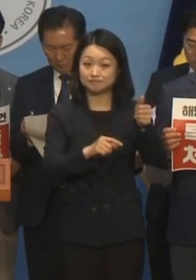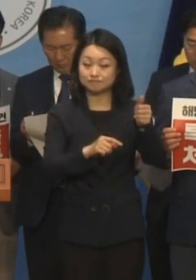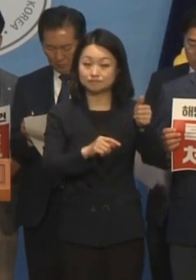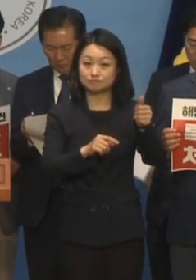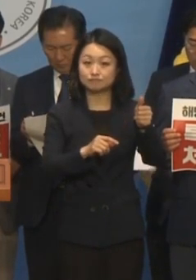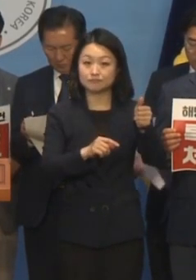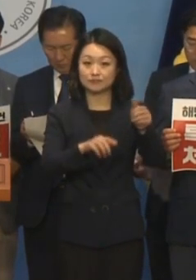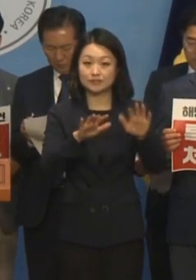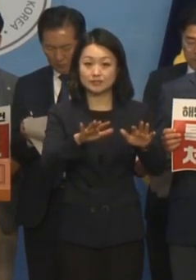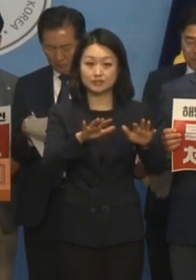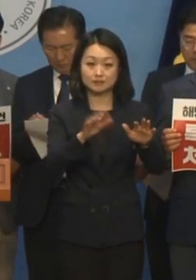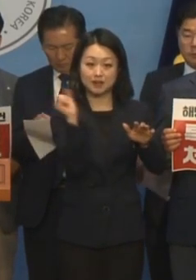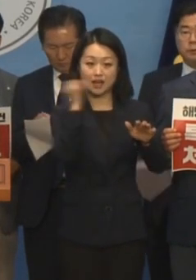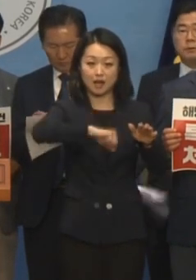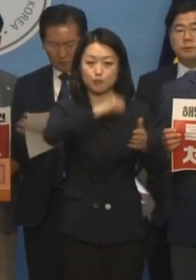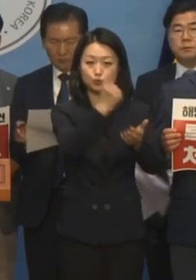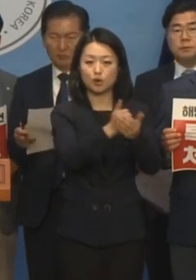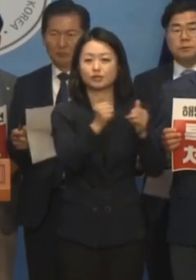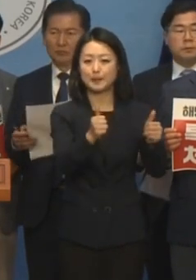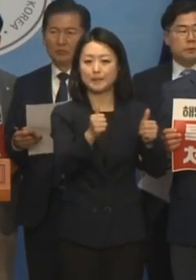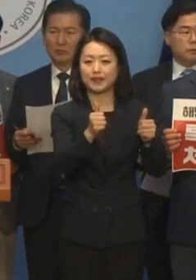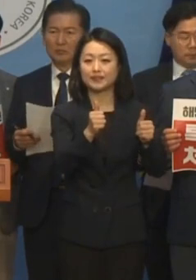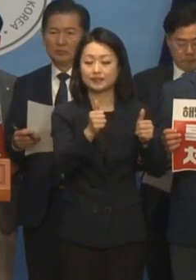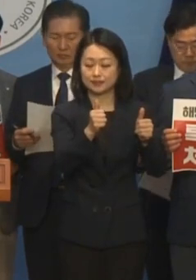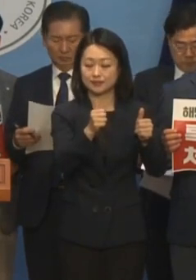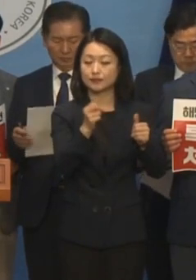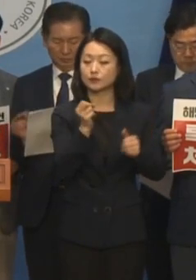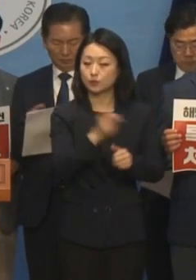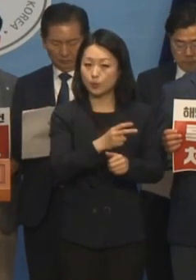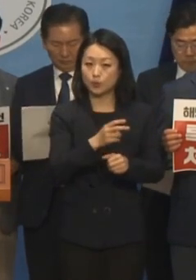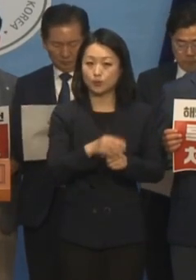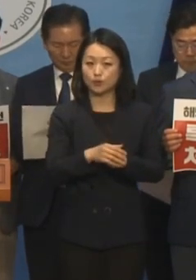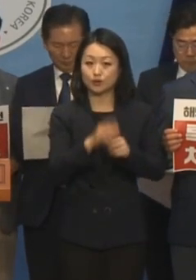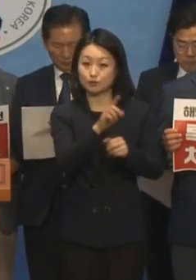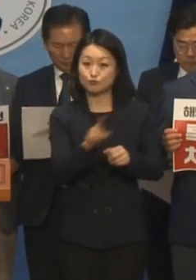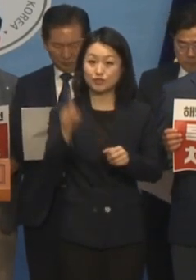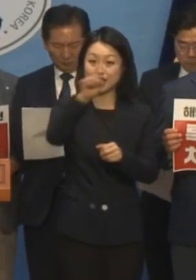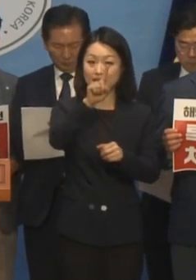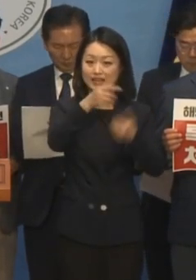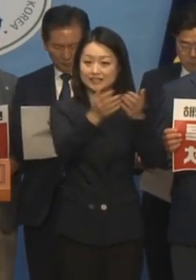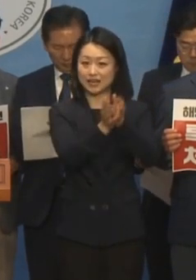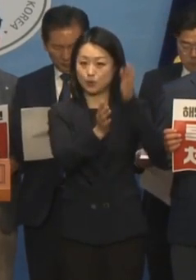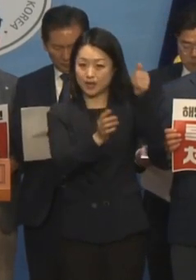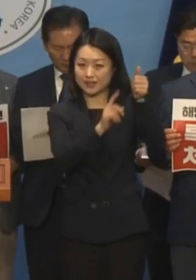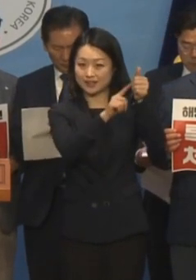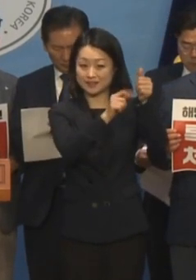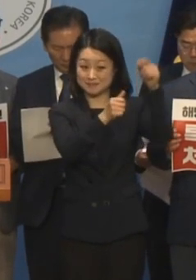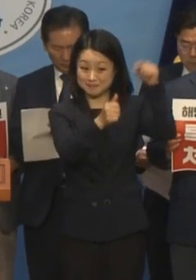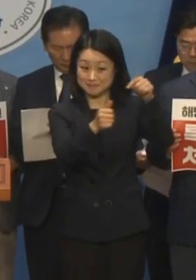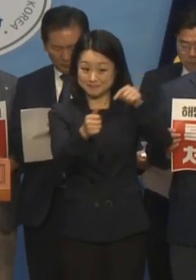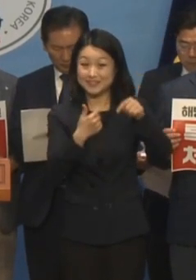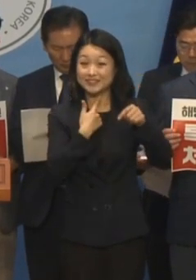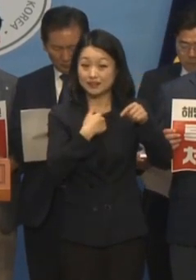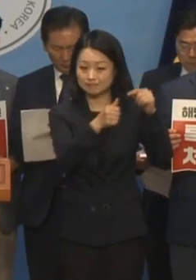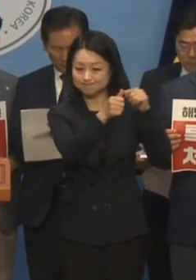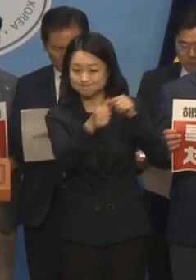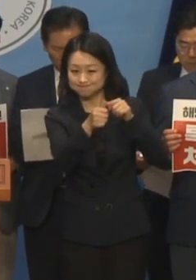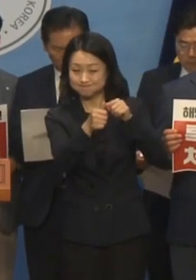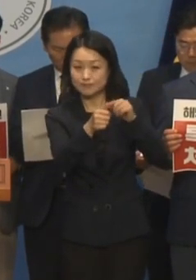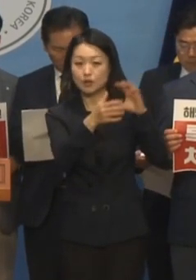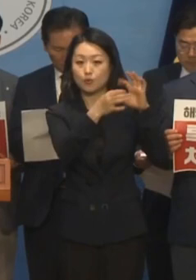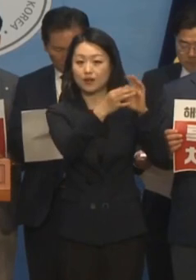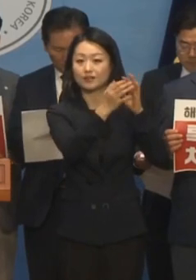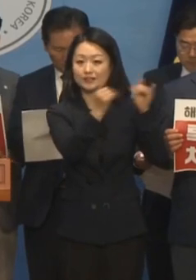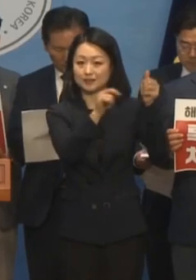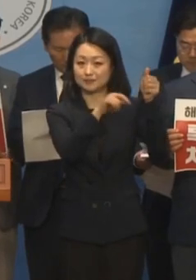오히려 지금 항명죄로 재판을 받고 있고, 정작 사단장 및 장차관 등 순직 사건과 또 외압 사건